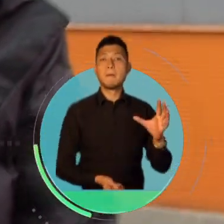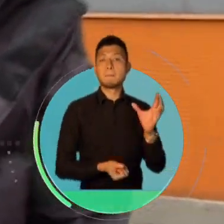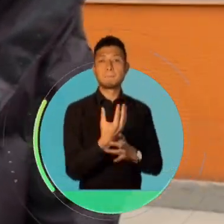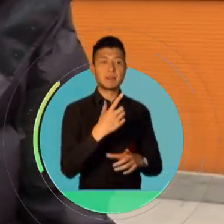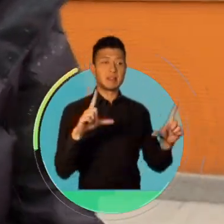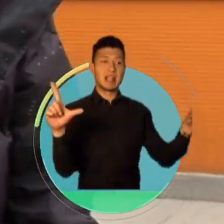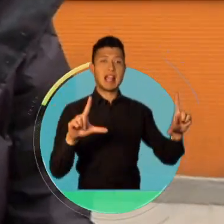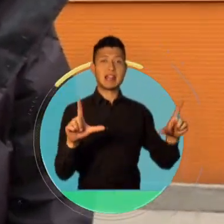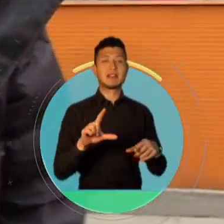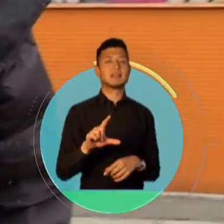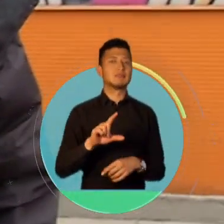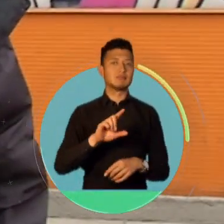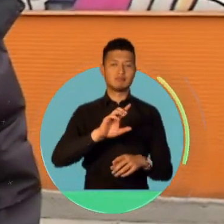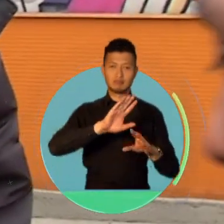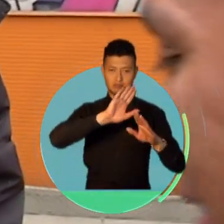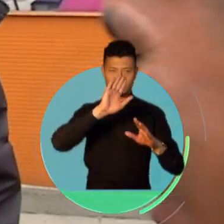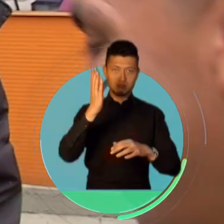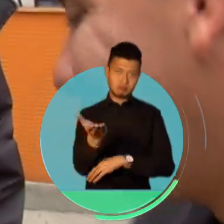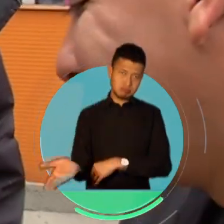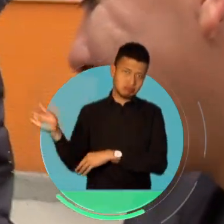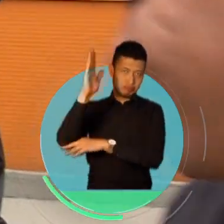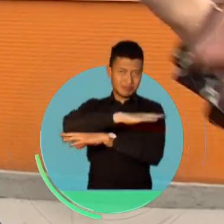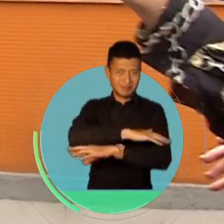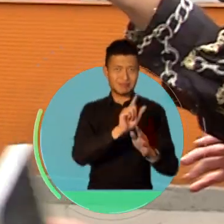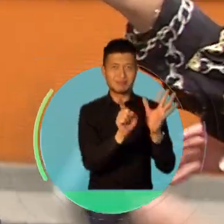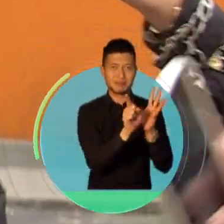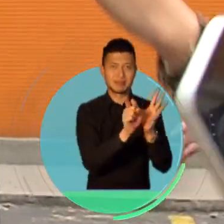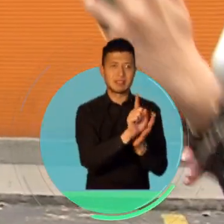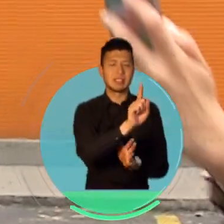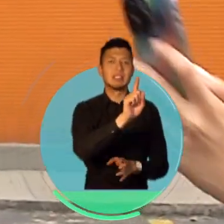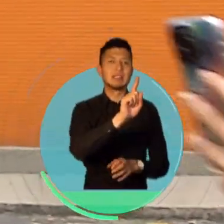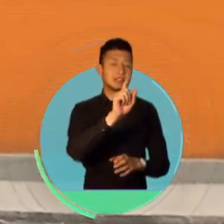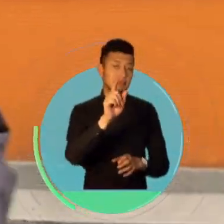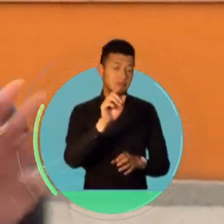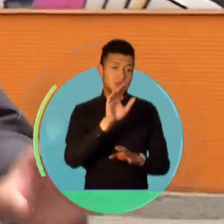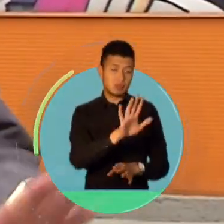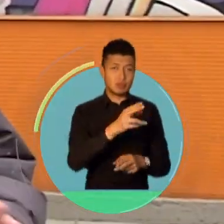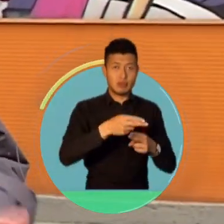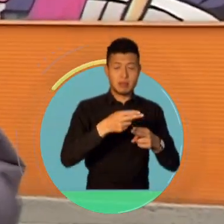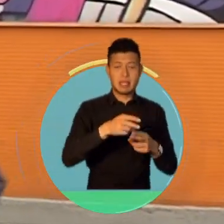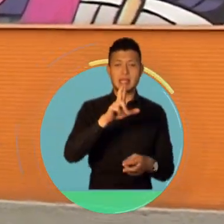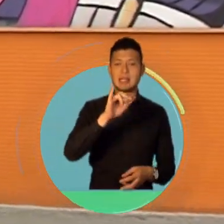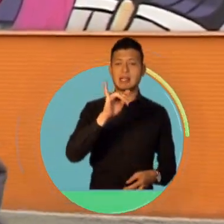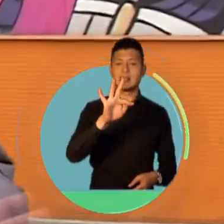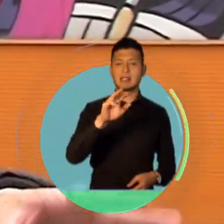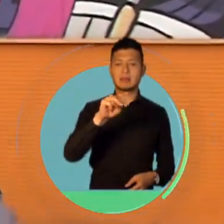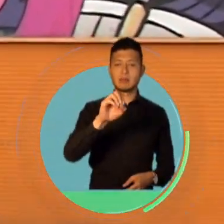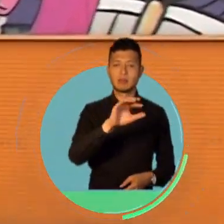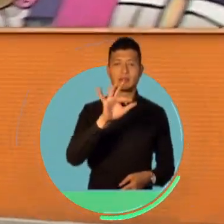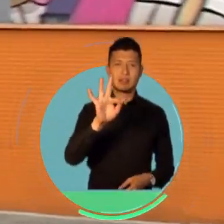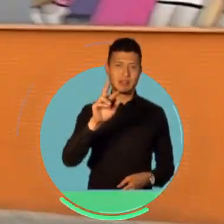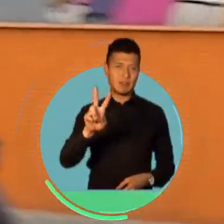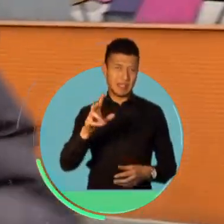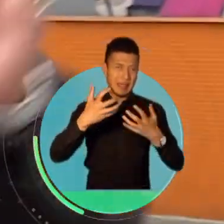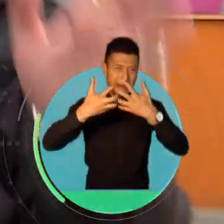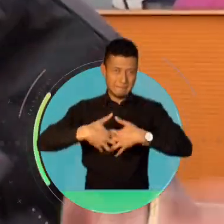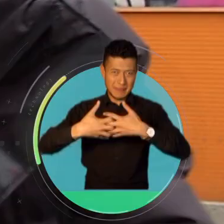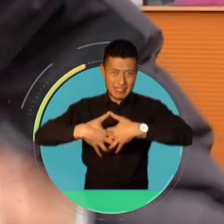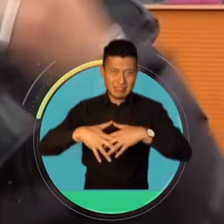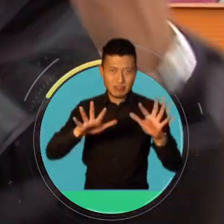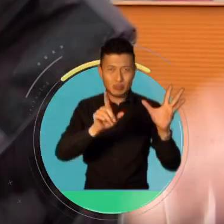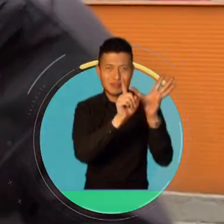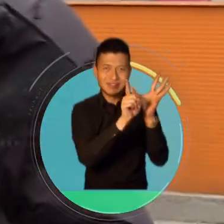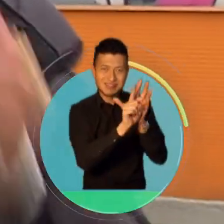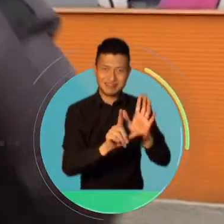un canal 24/7 por satélite que se llamaba ritmo TV con una empresa de cable aquí en Colombia